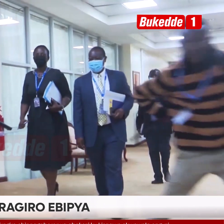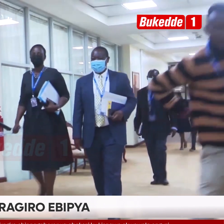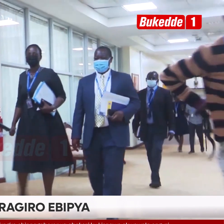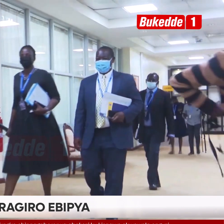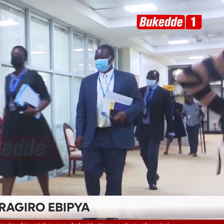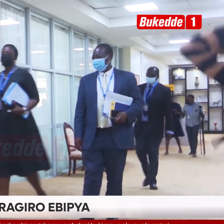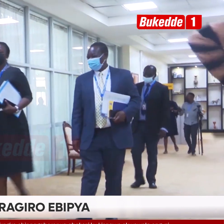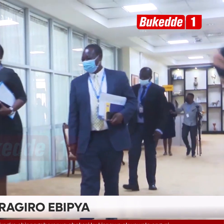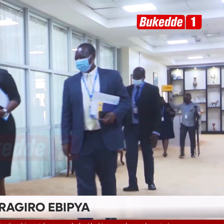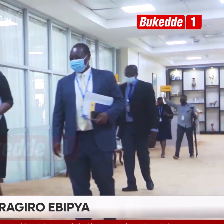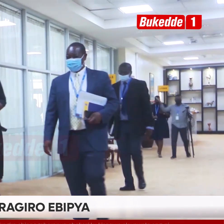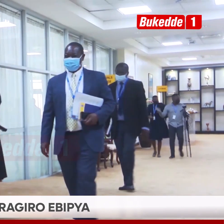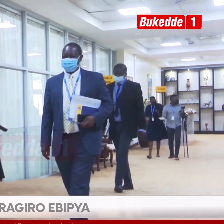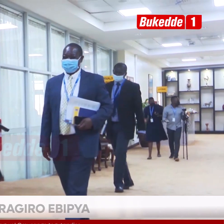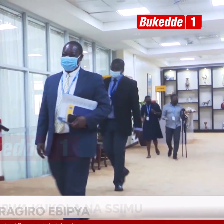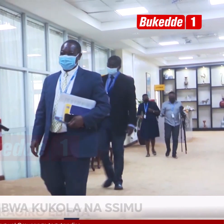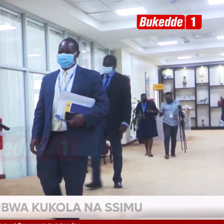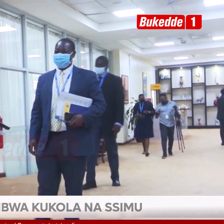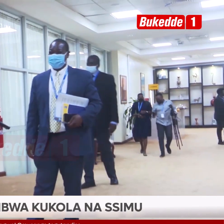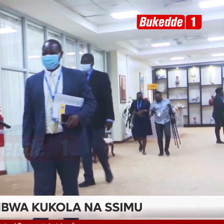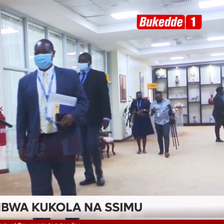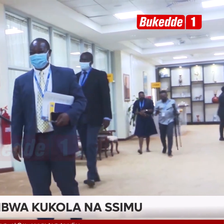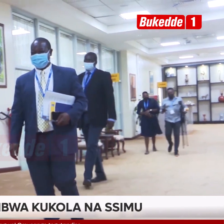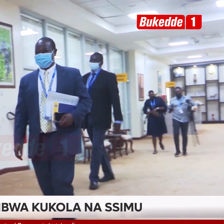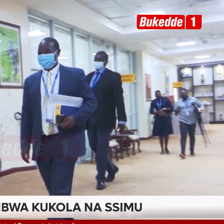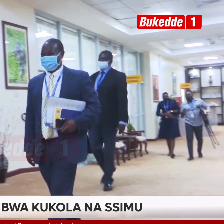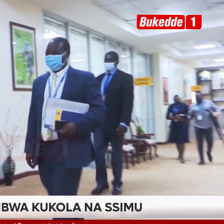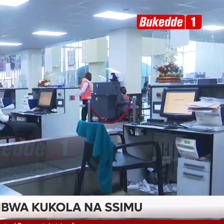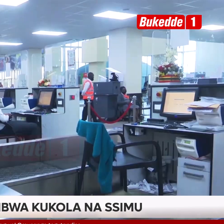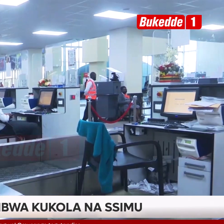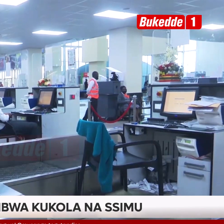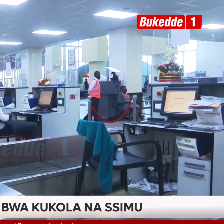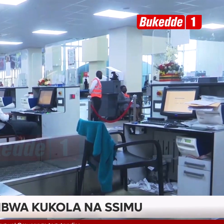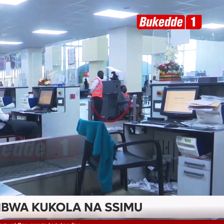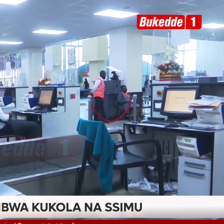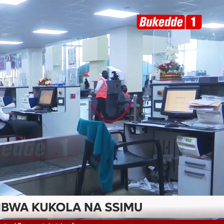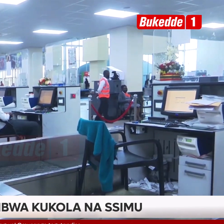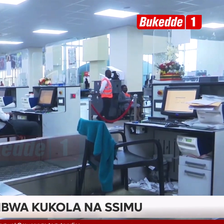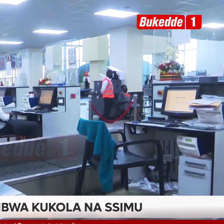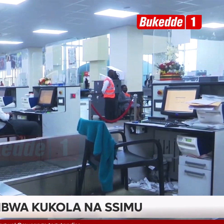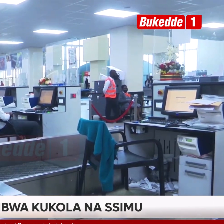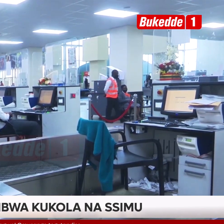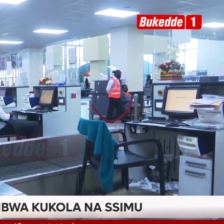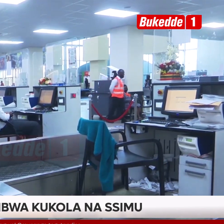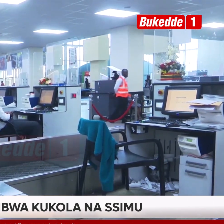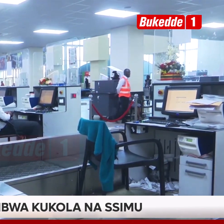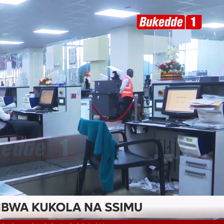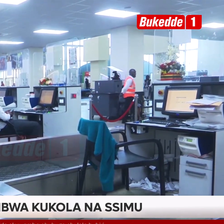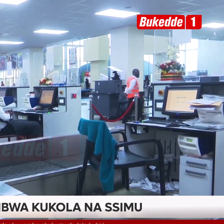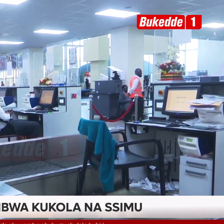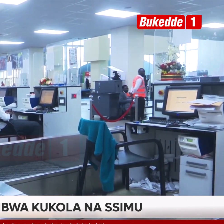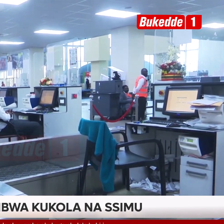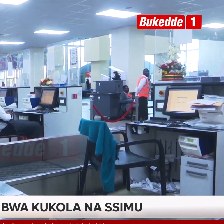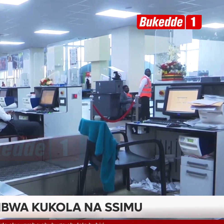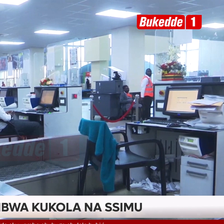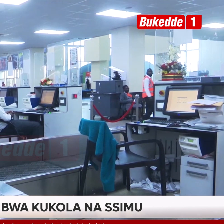ekyawaliriza abakwatibwako okutuuza olukuŋŋaana lw'abannamawulire ku Lwokutaano ku kisaawe Entebbe ne babaako ebiragiro byebaayisa. Byayisibwa amyuka akulira